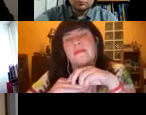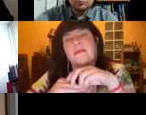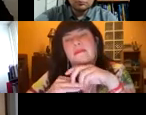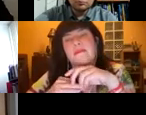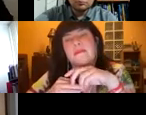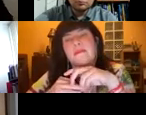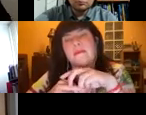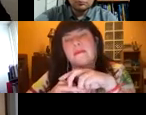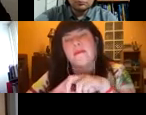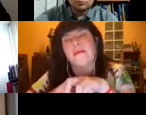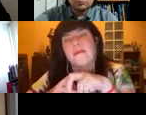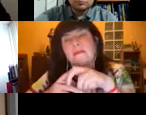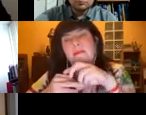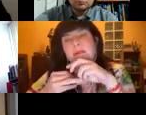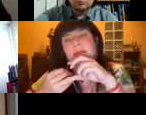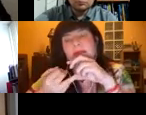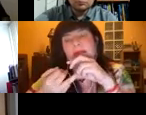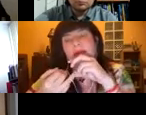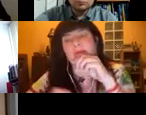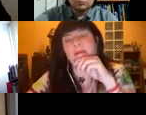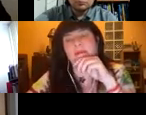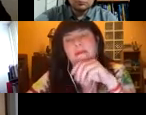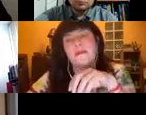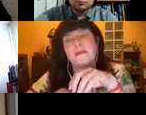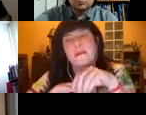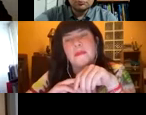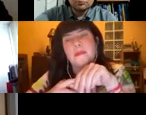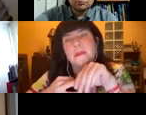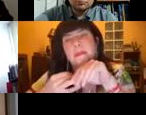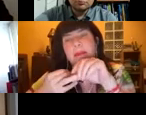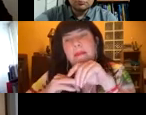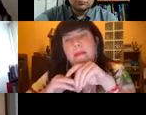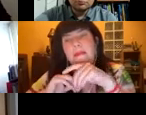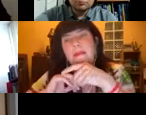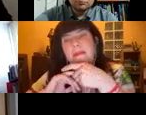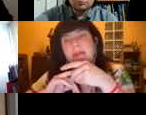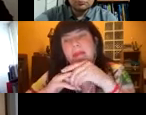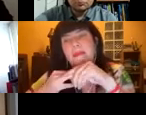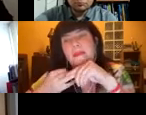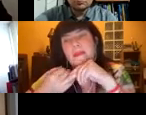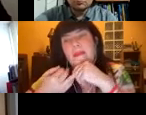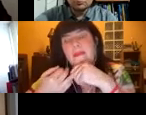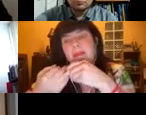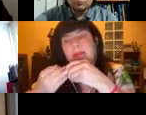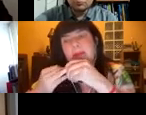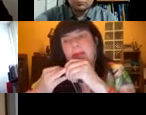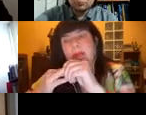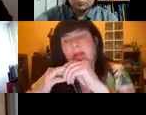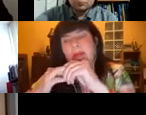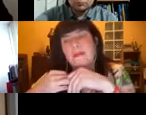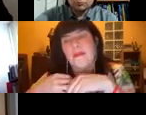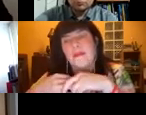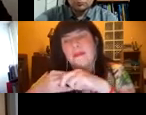daba la distinción de proceso, que no es que hubieran habido dos signos aislados, sino que había una relación entre